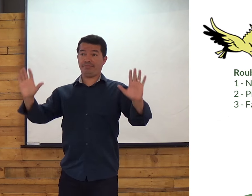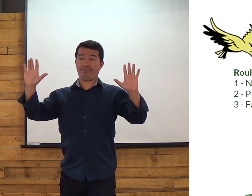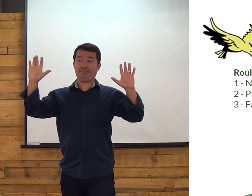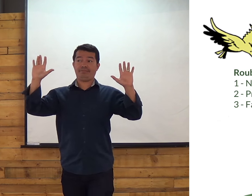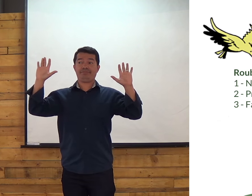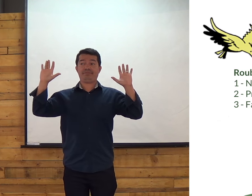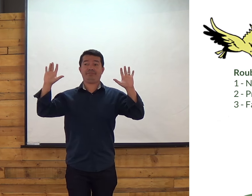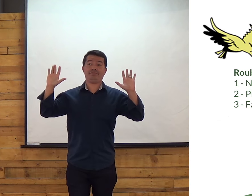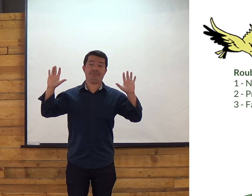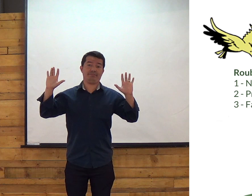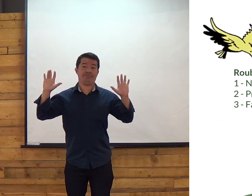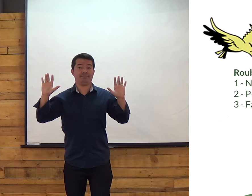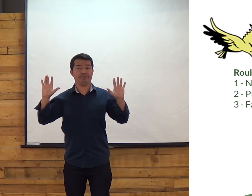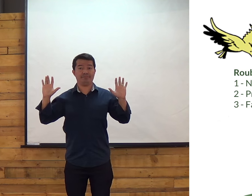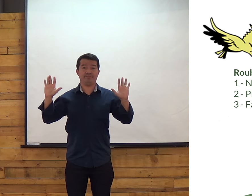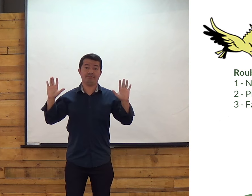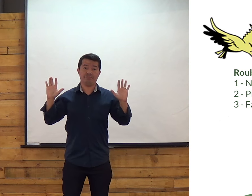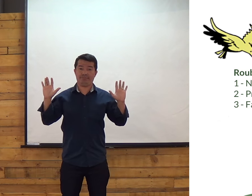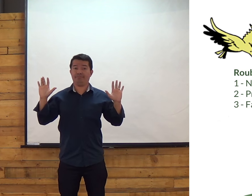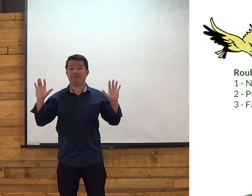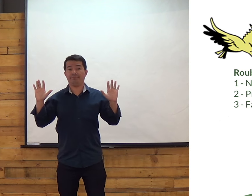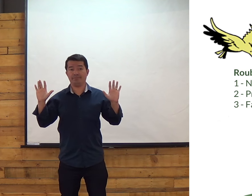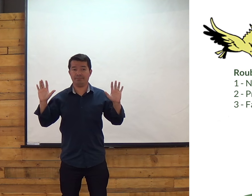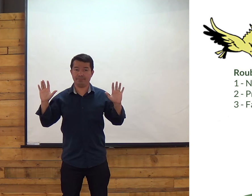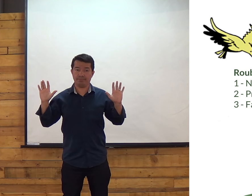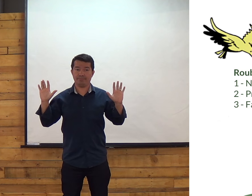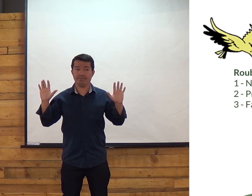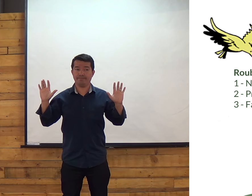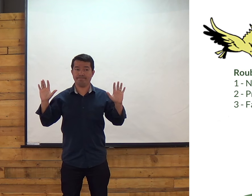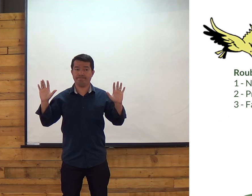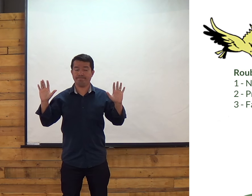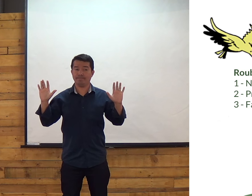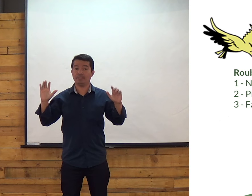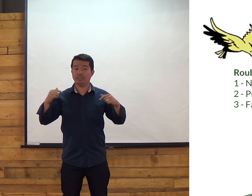esse pássaro ir embora? Não sei, viu?